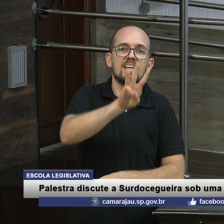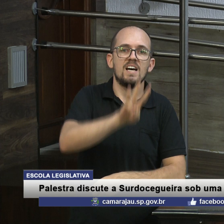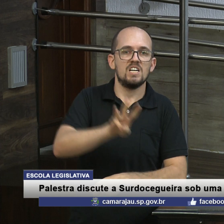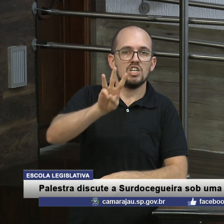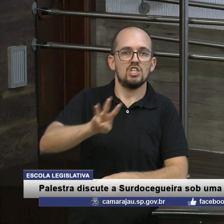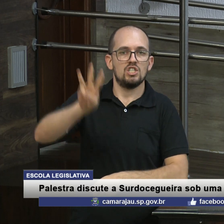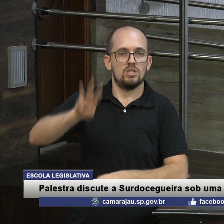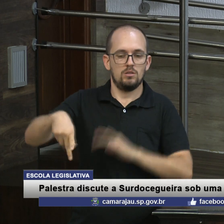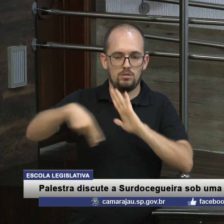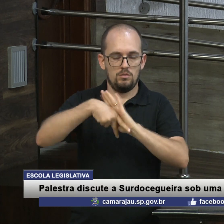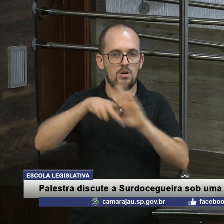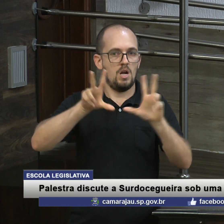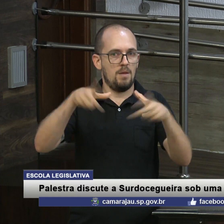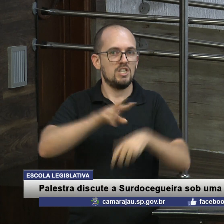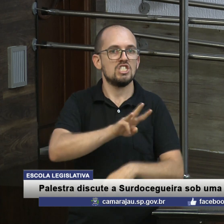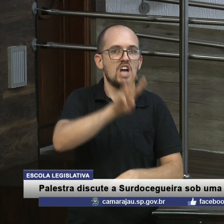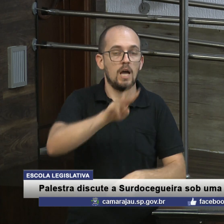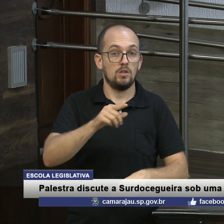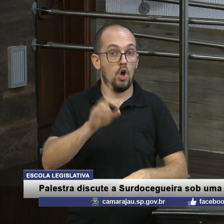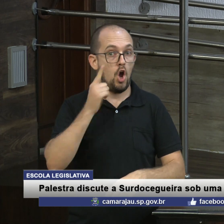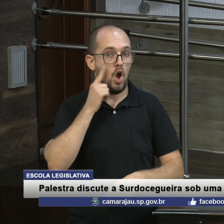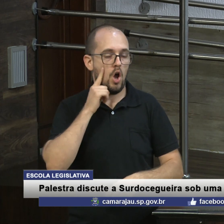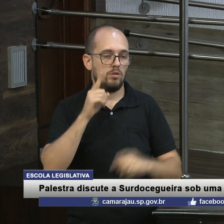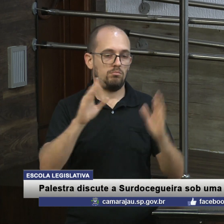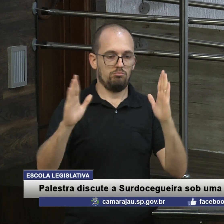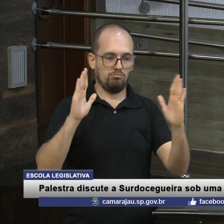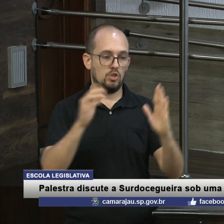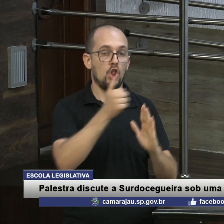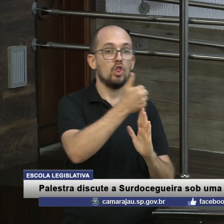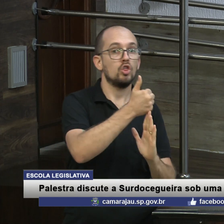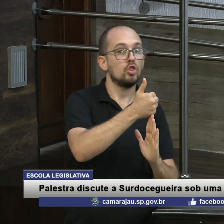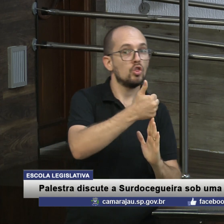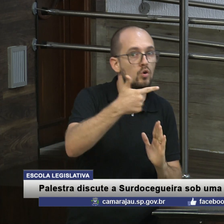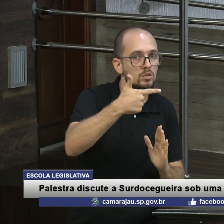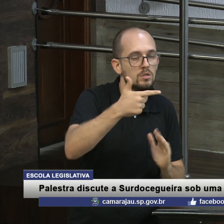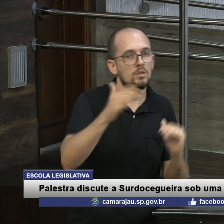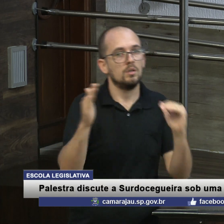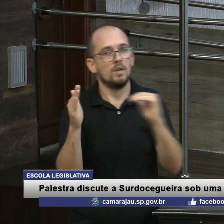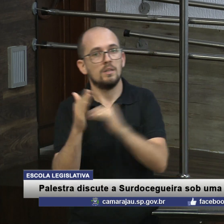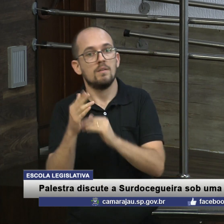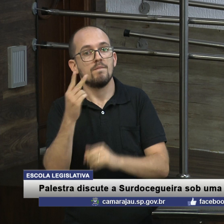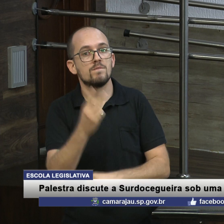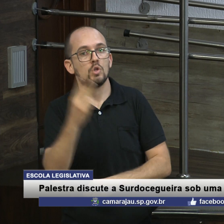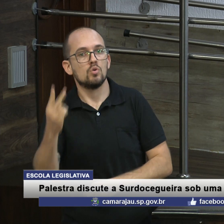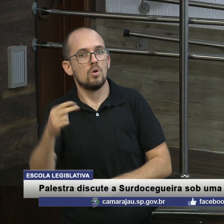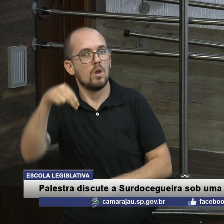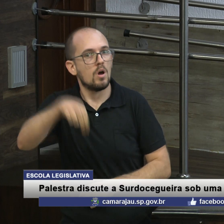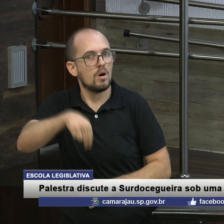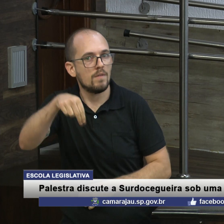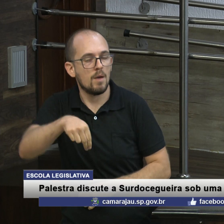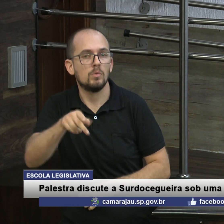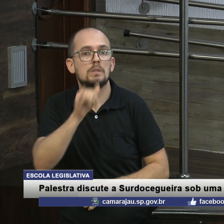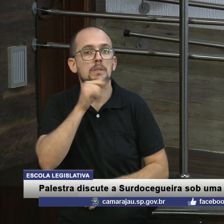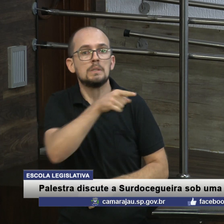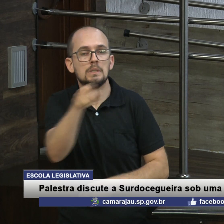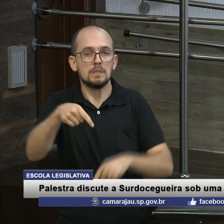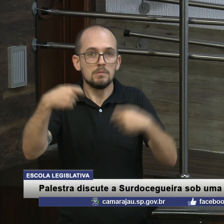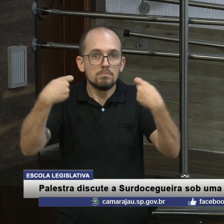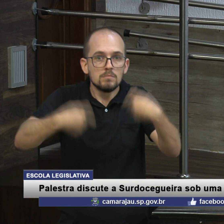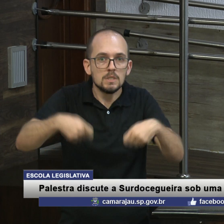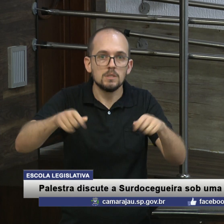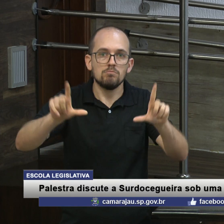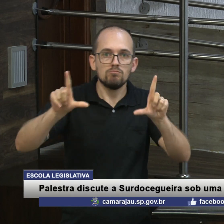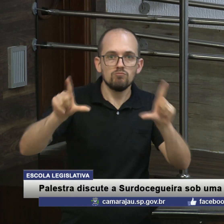Poder Legislativo no período de 12 a 22 de novembro. Portanto, aqueles que tiverem interesse em fazer